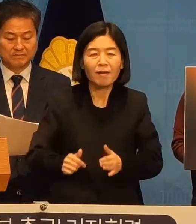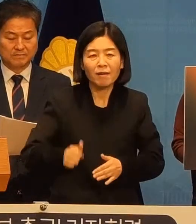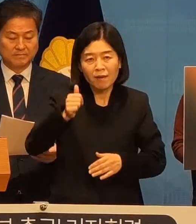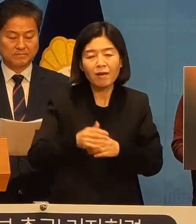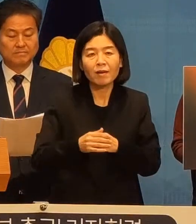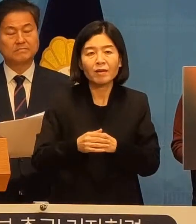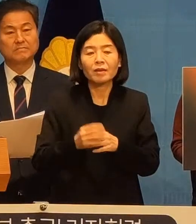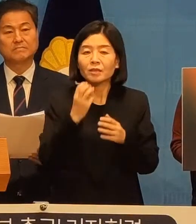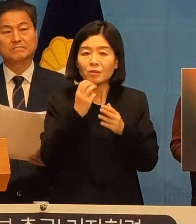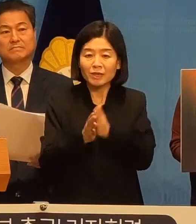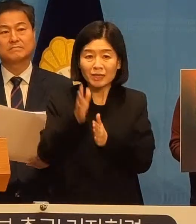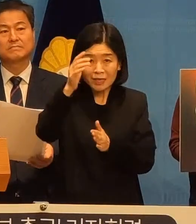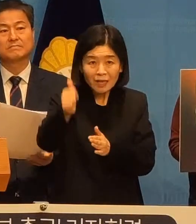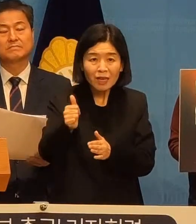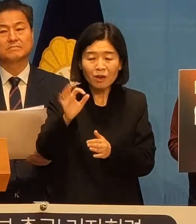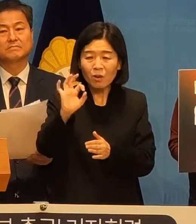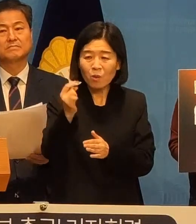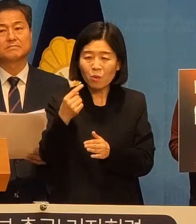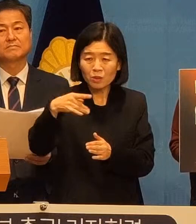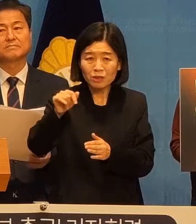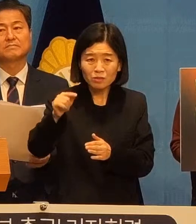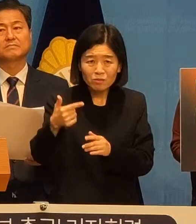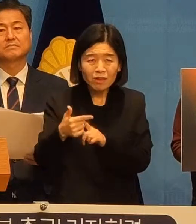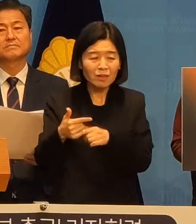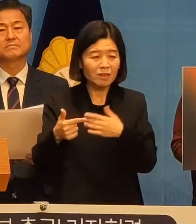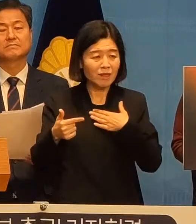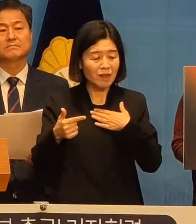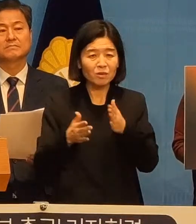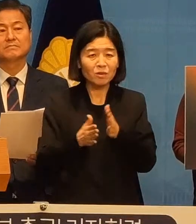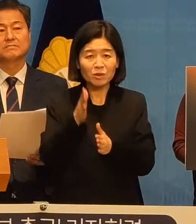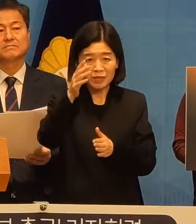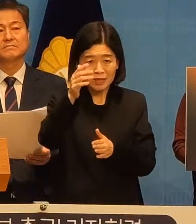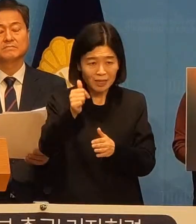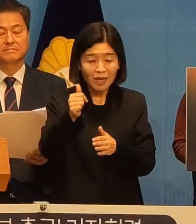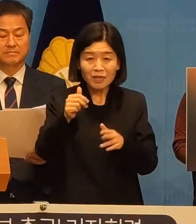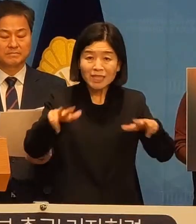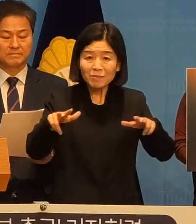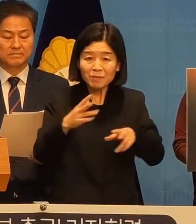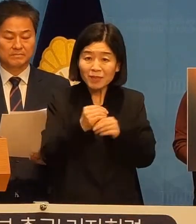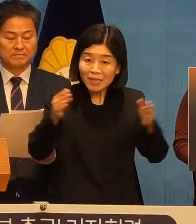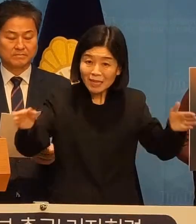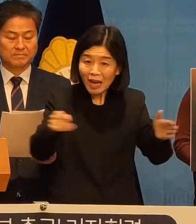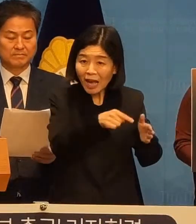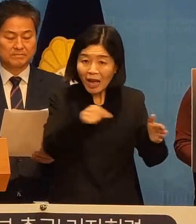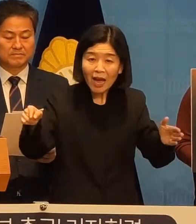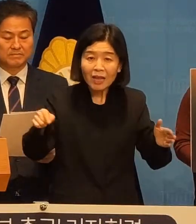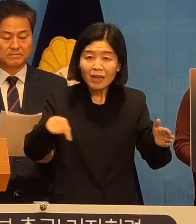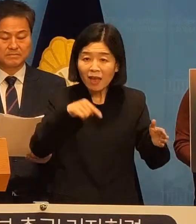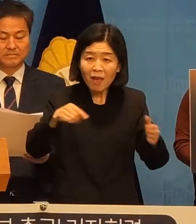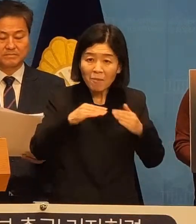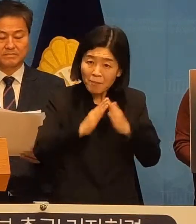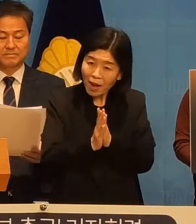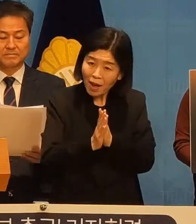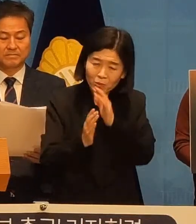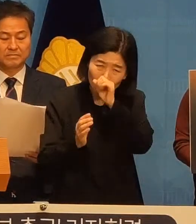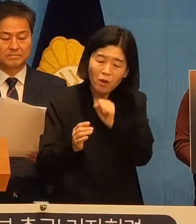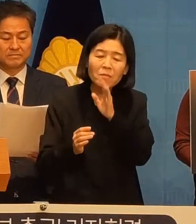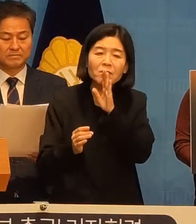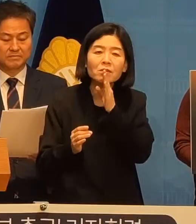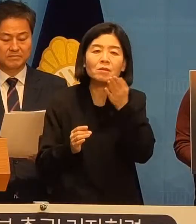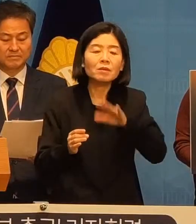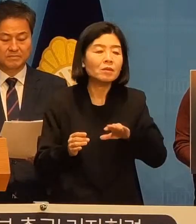시장이 자기 임기 내에 그런 처리를 하면 가장 바람직하겠지만, 시민들의 선택에